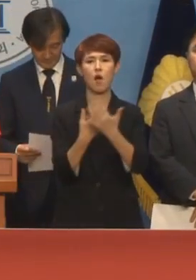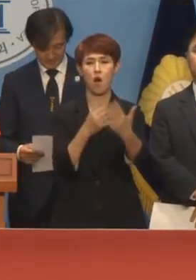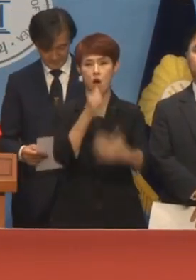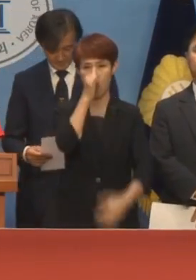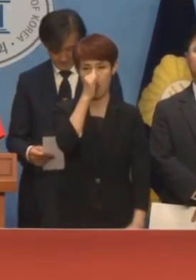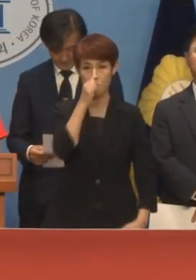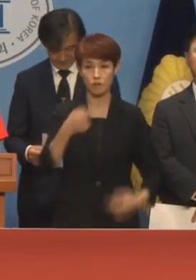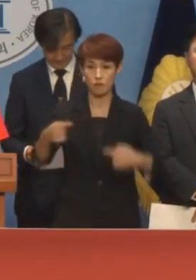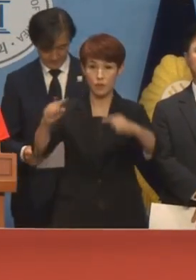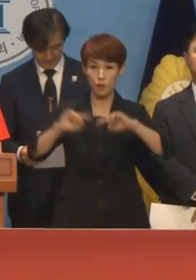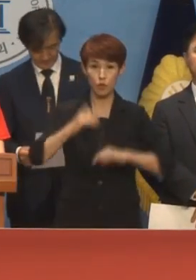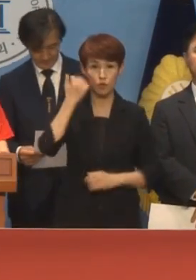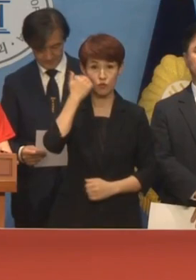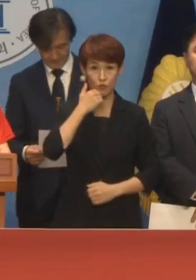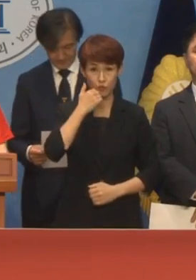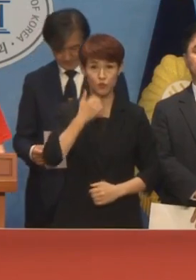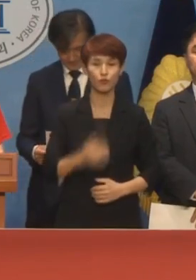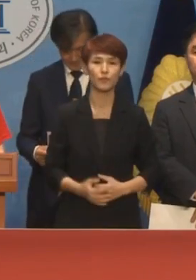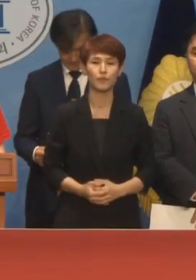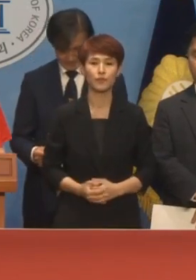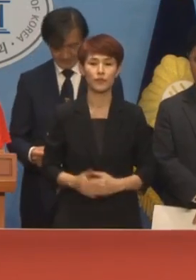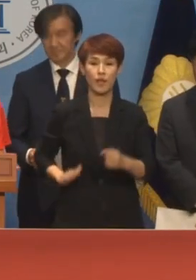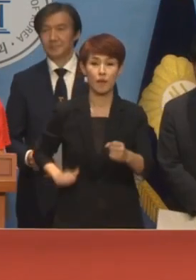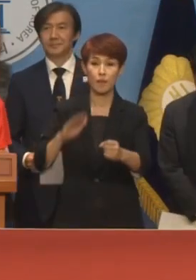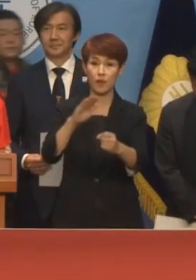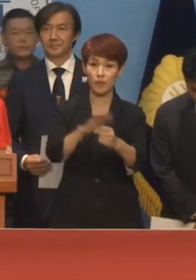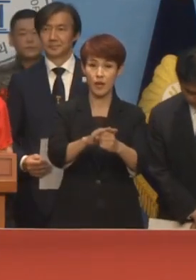참석자를 소개해드리겠습니다. 해병대